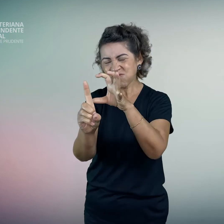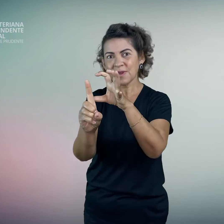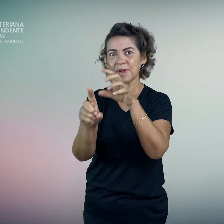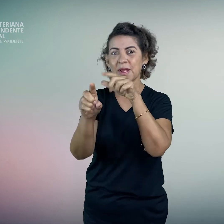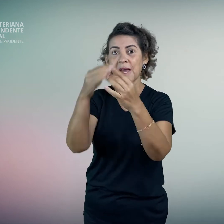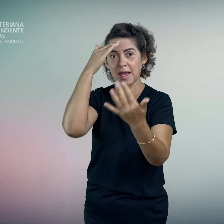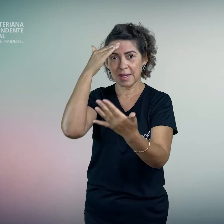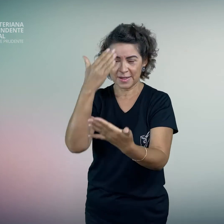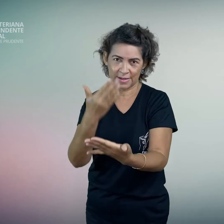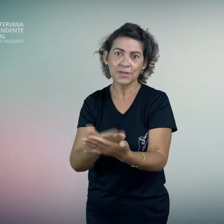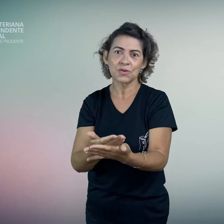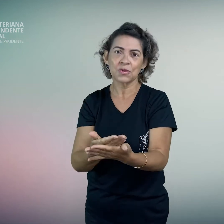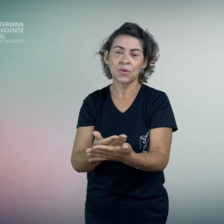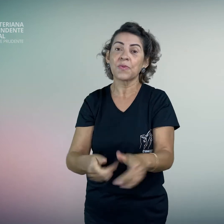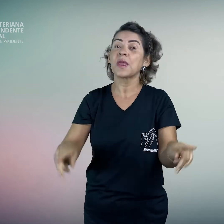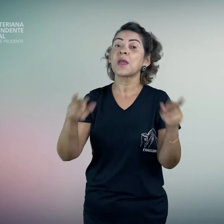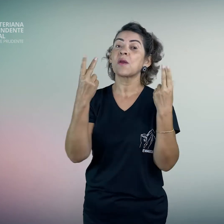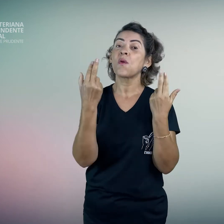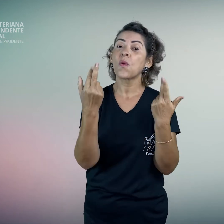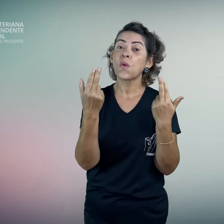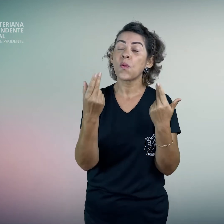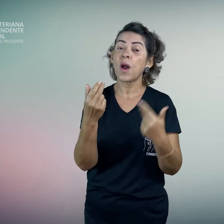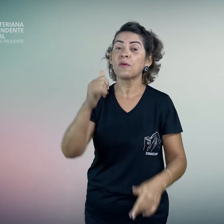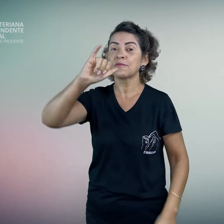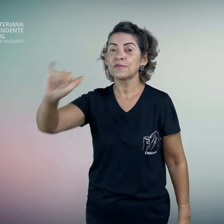para nada, não tinha valor.